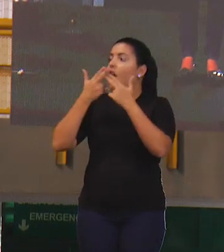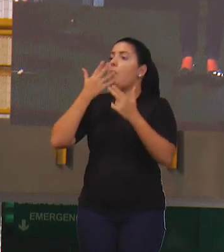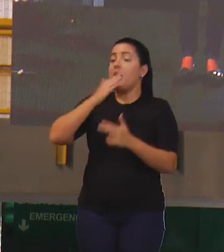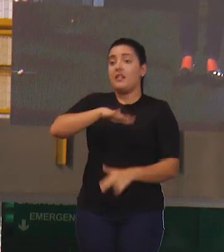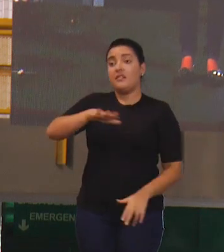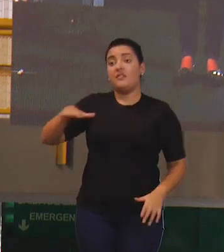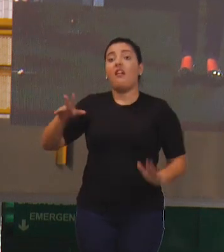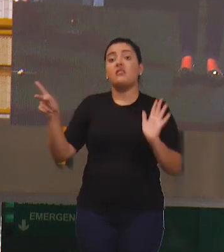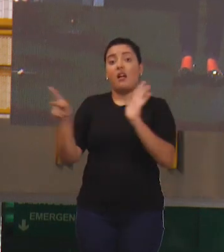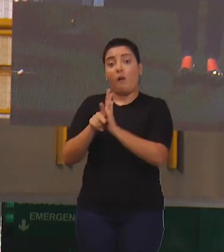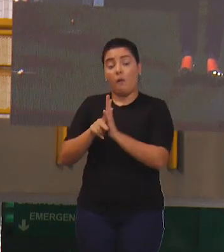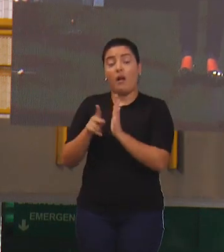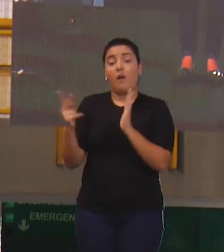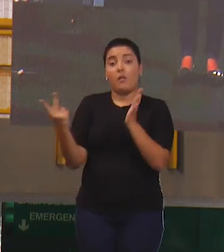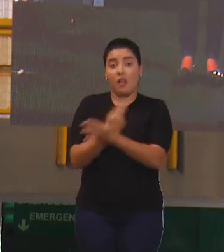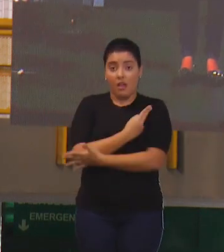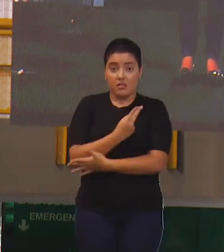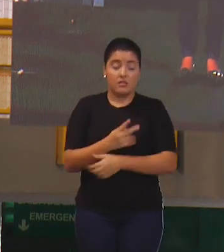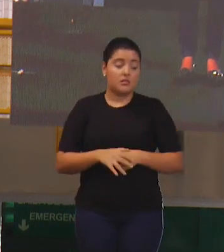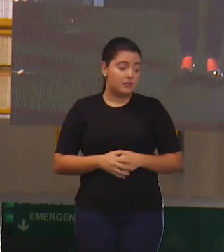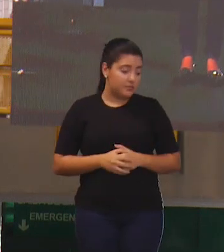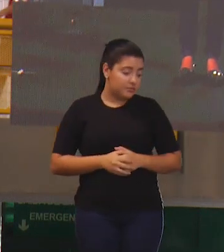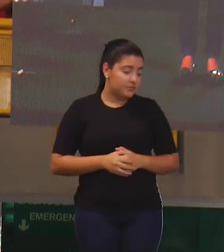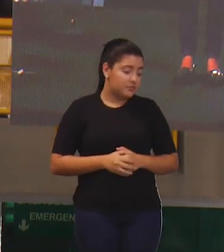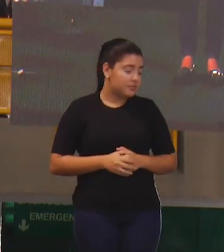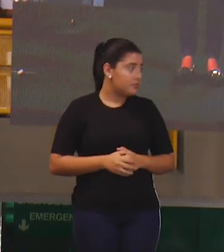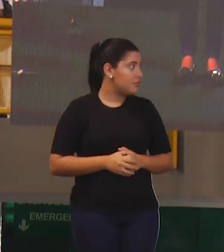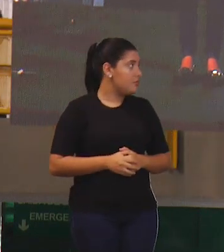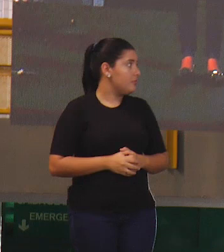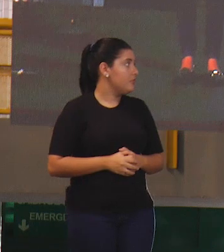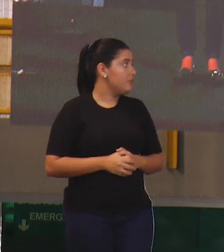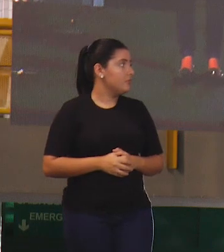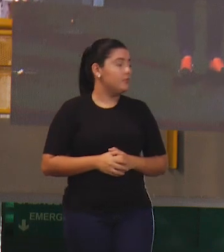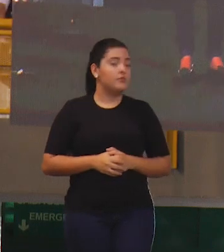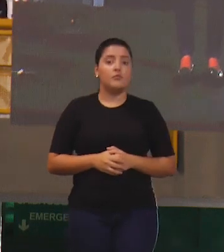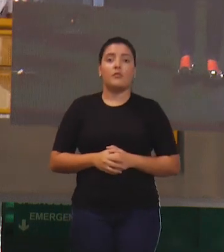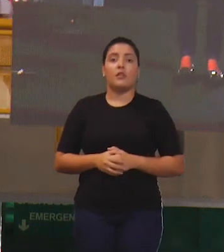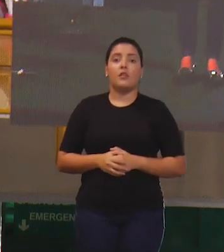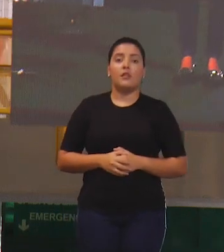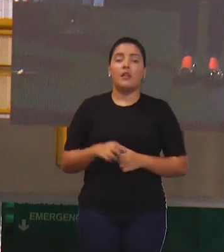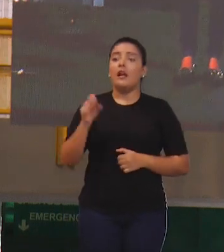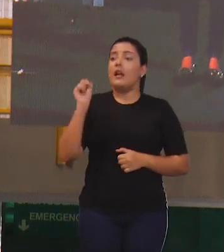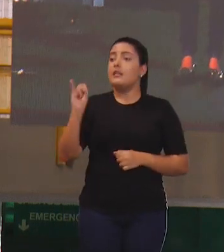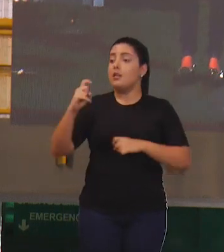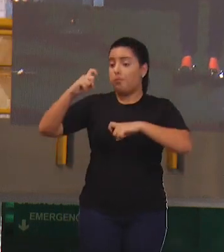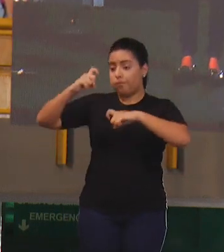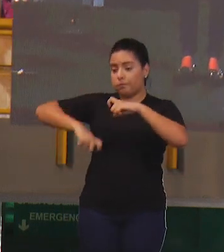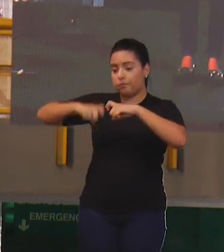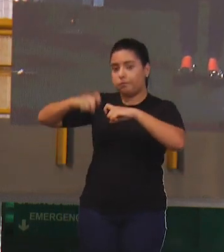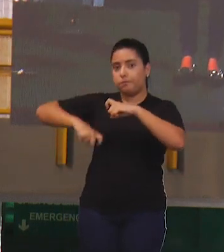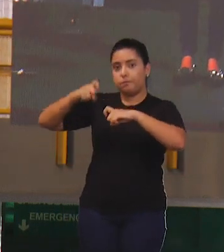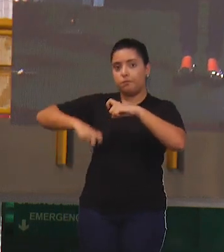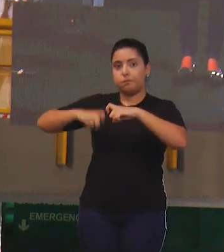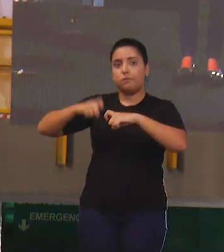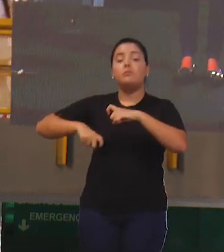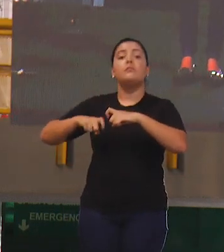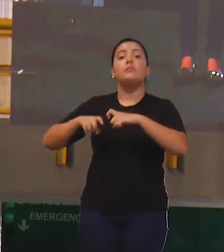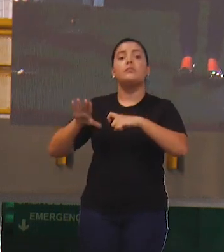infância. Tá ok? Que associou que a prática sexual é uma